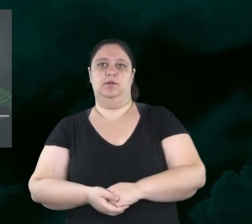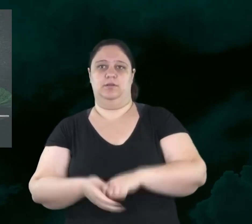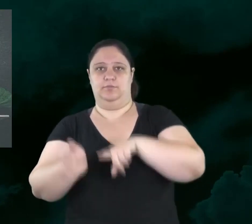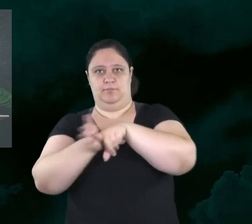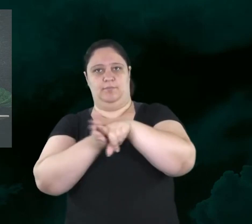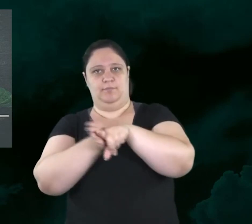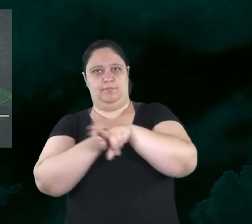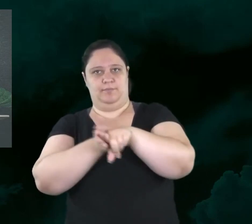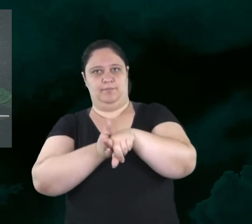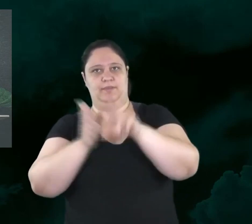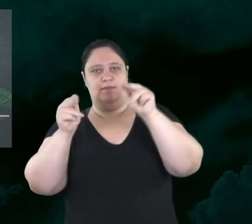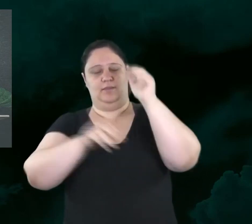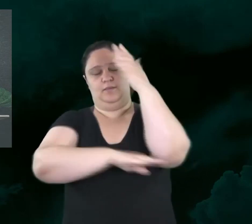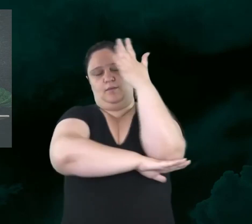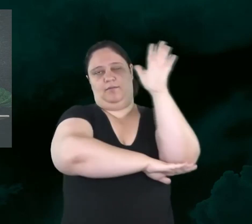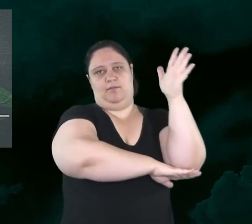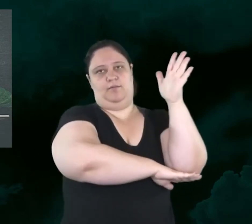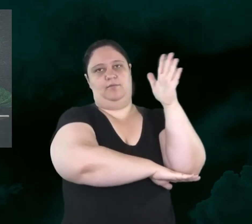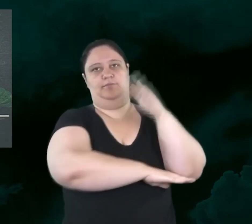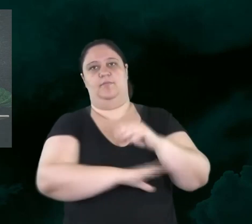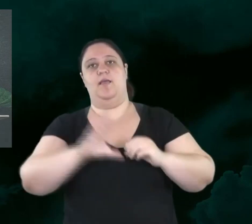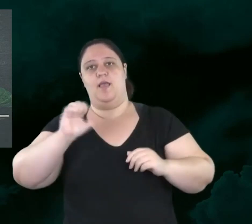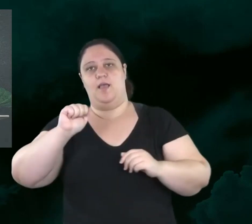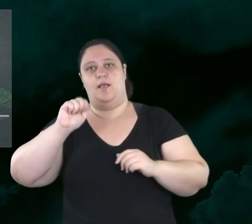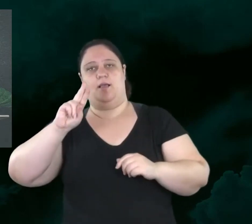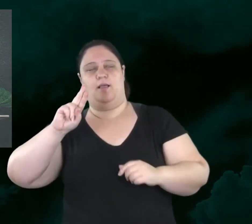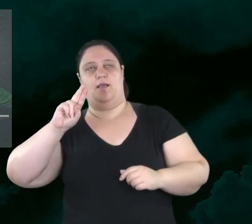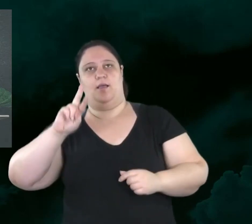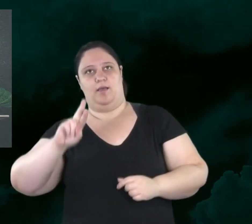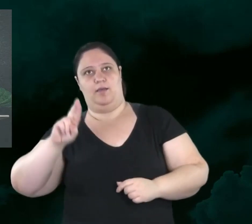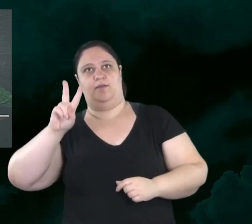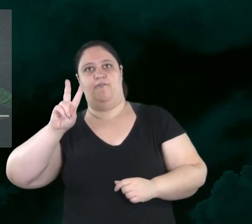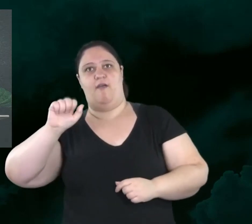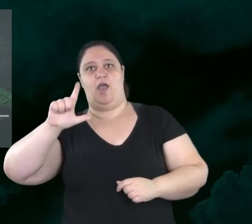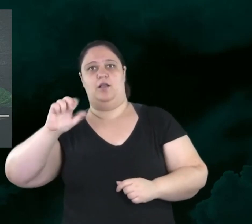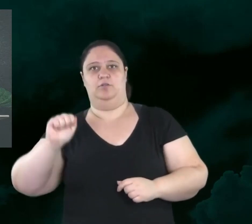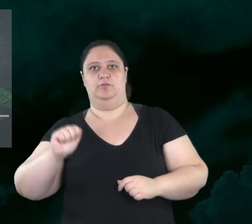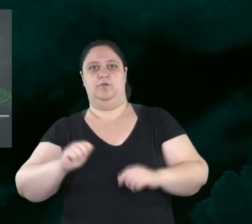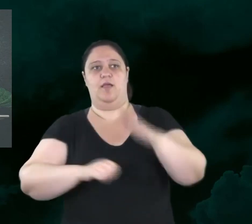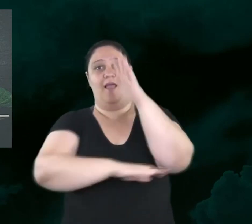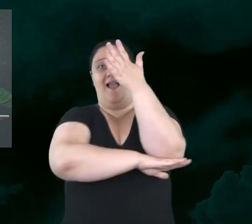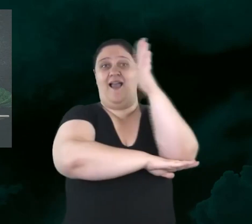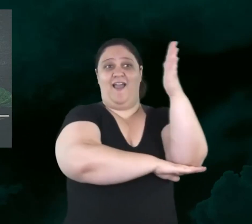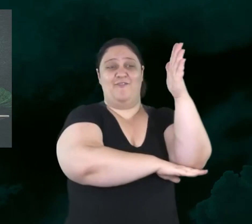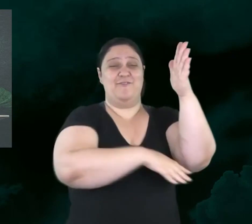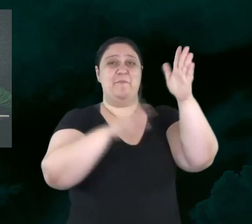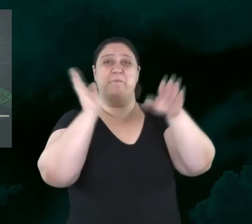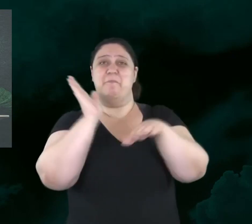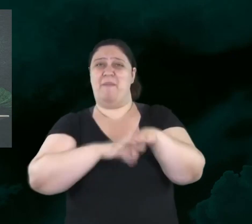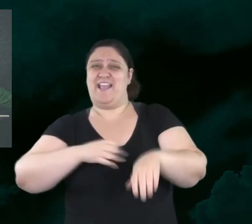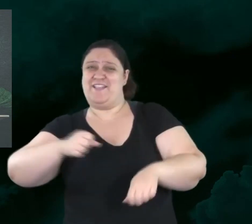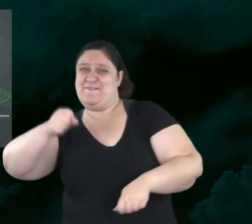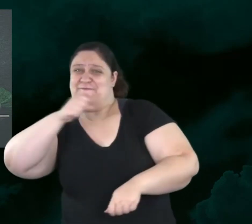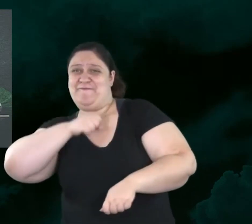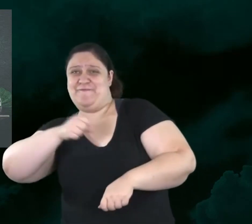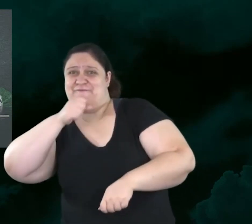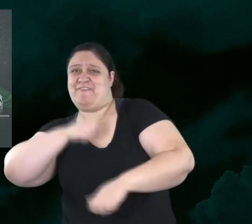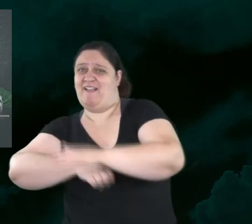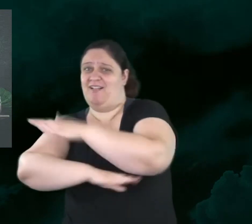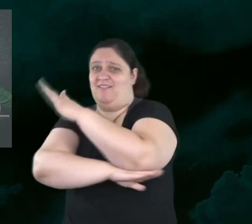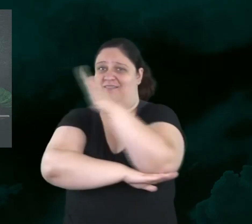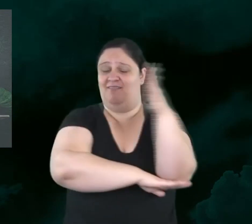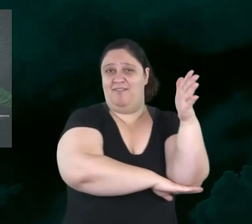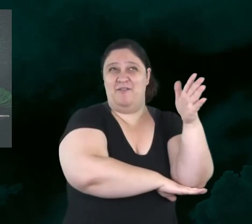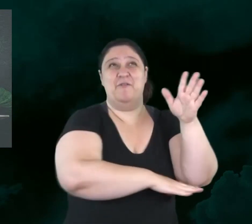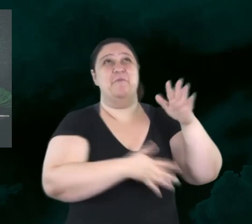o carvalho. O carvalho é com certeza a árvore mais velha em um bosque. A sua idade